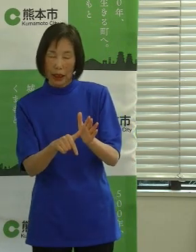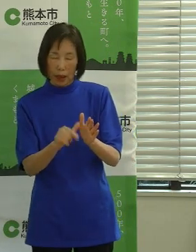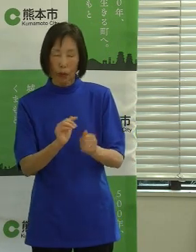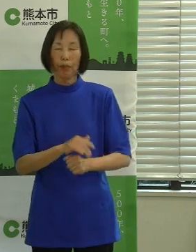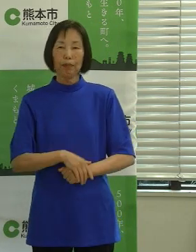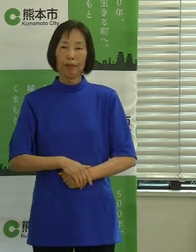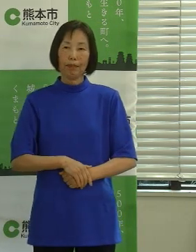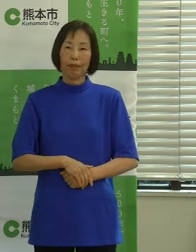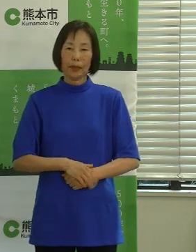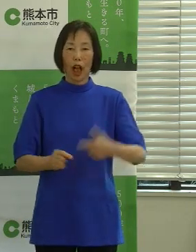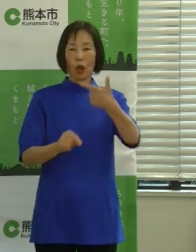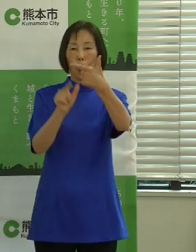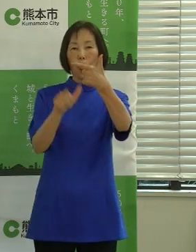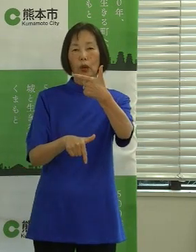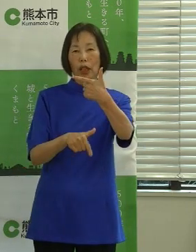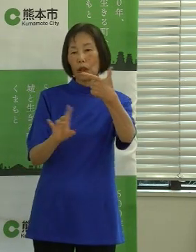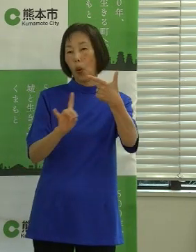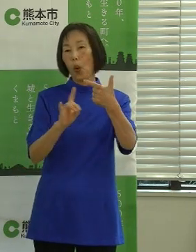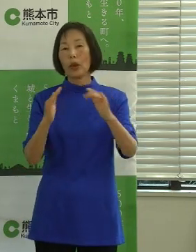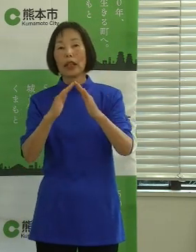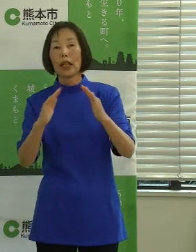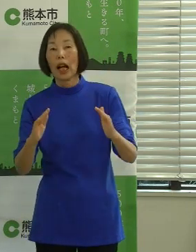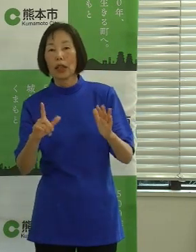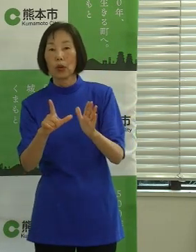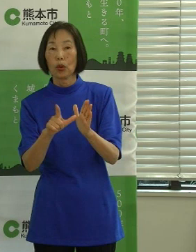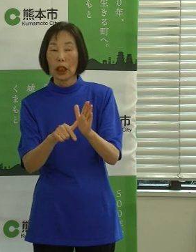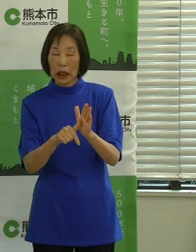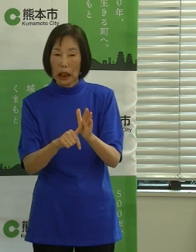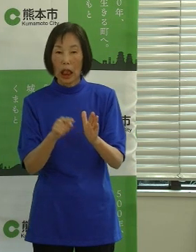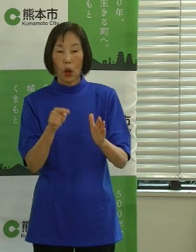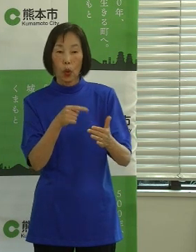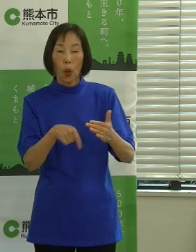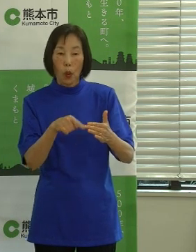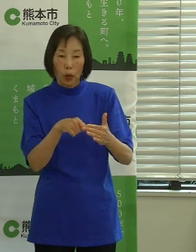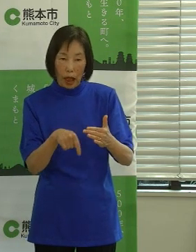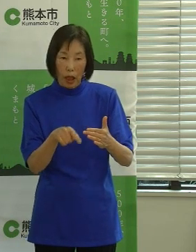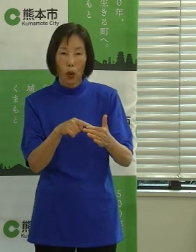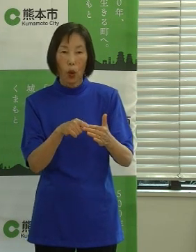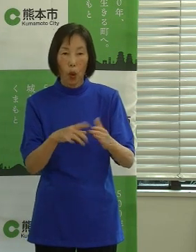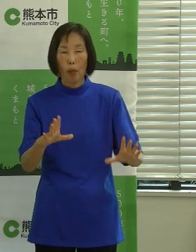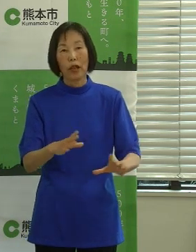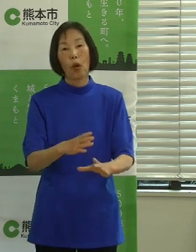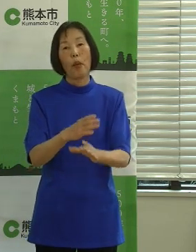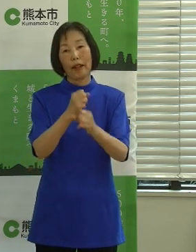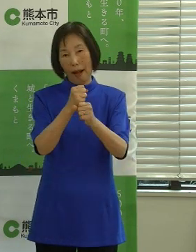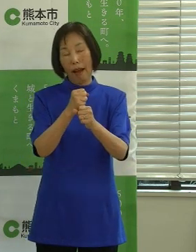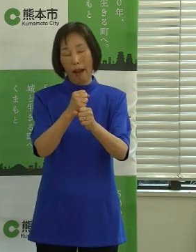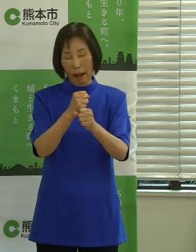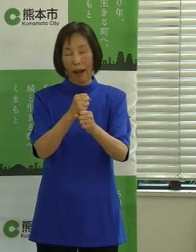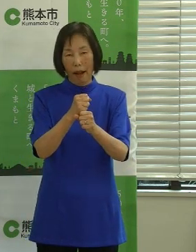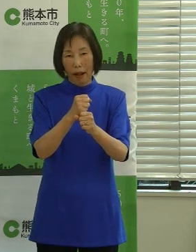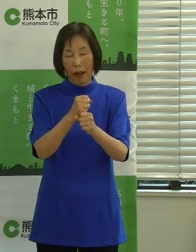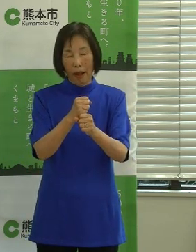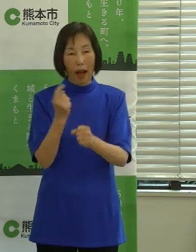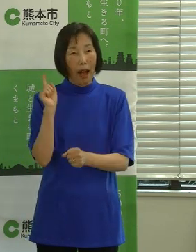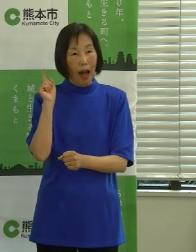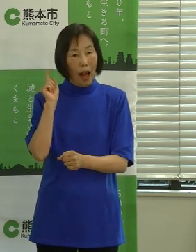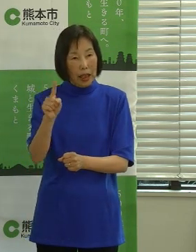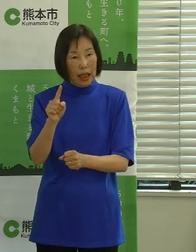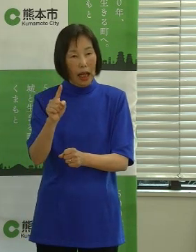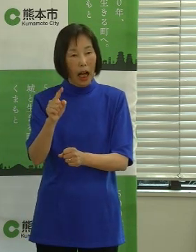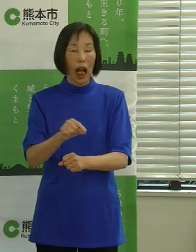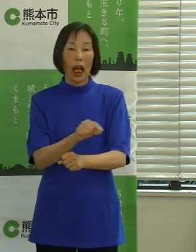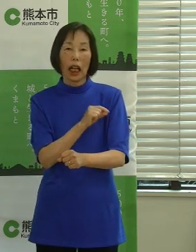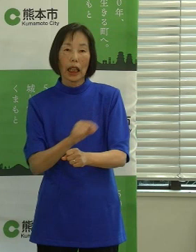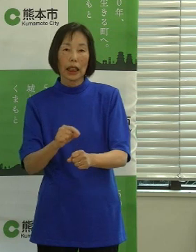で、まあ、6月の議会になりますと、ね、こうしたことを少し一定程度取りまとめて、そして明日が臨時議会